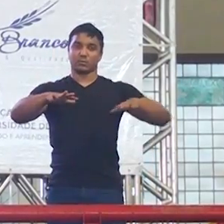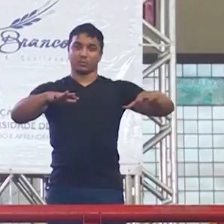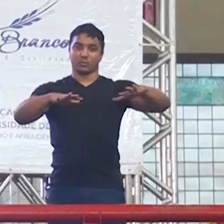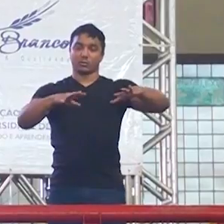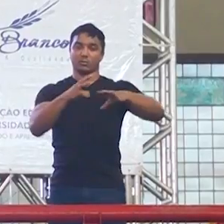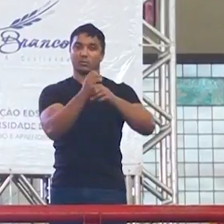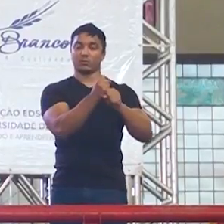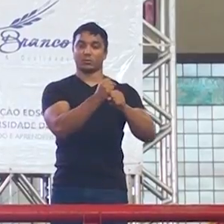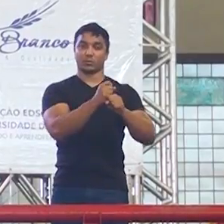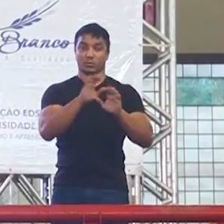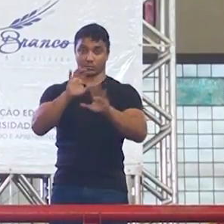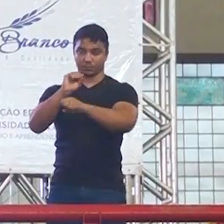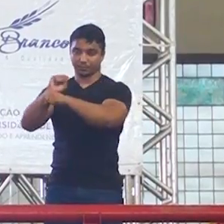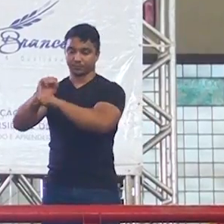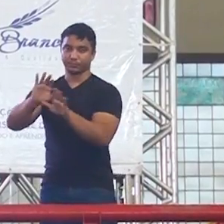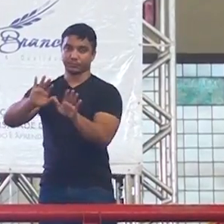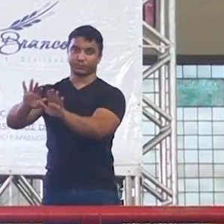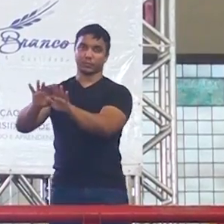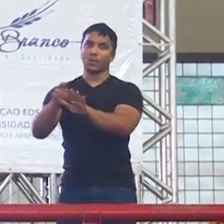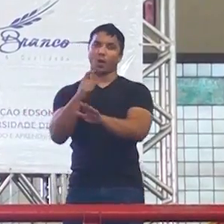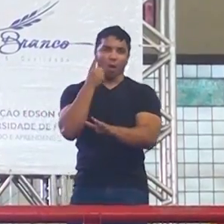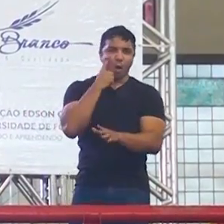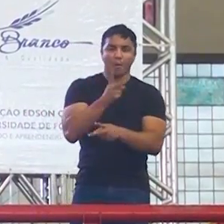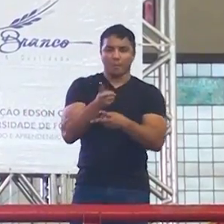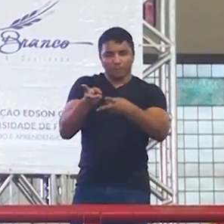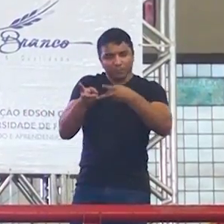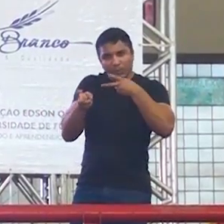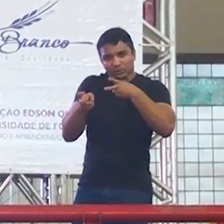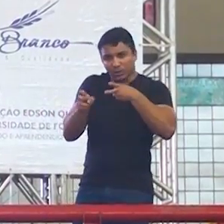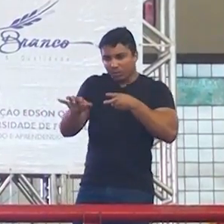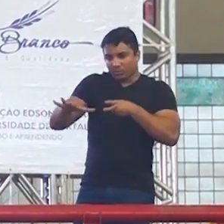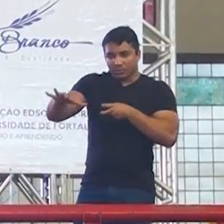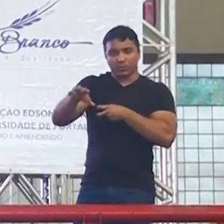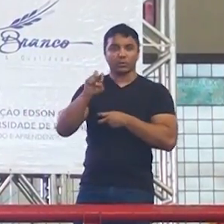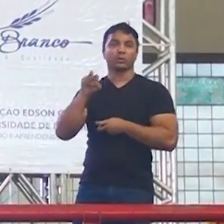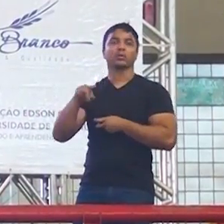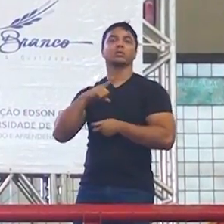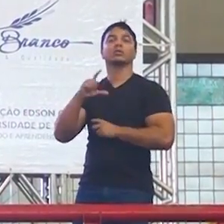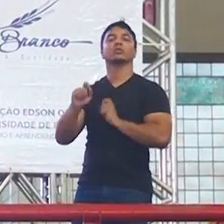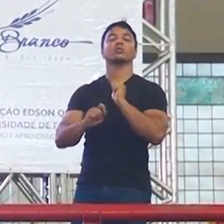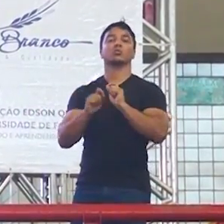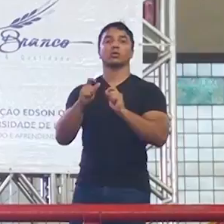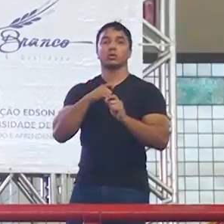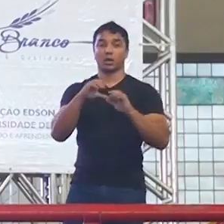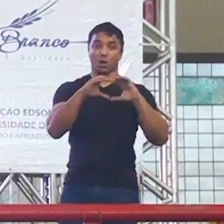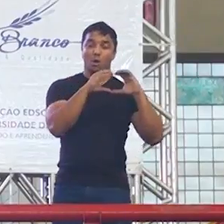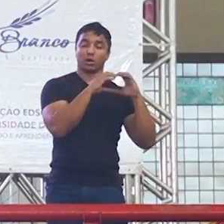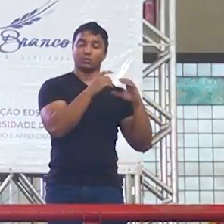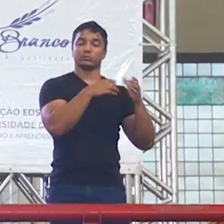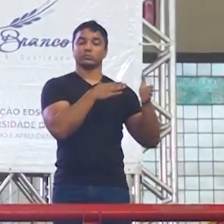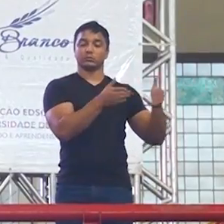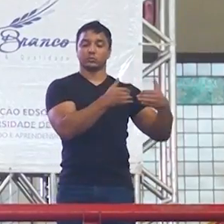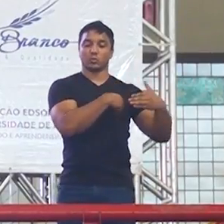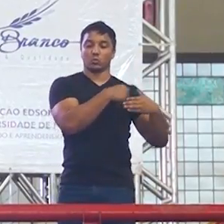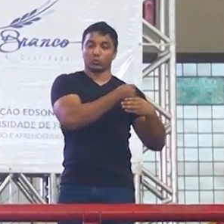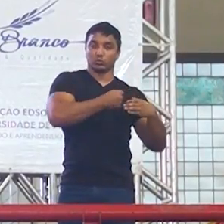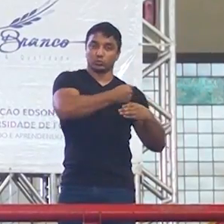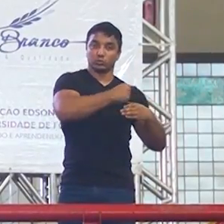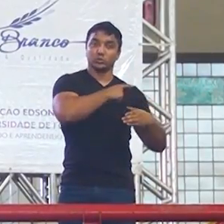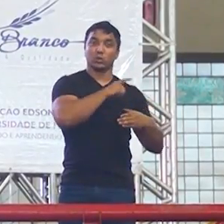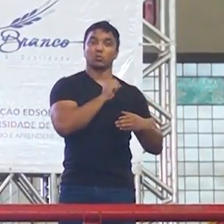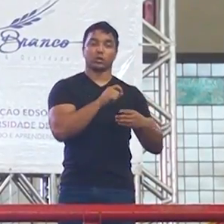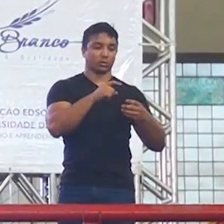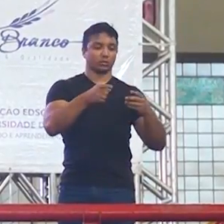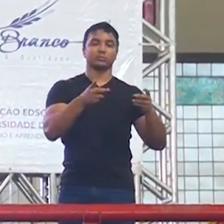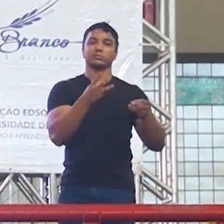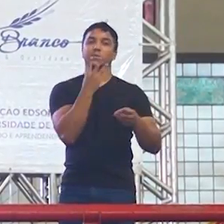perceberem, depois eu volto para esse quadro aí. Se vocês perceberem, pessoal, a cozinha, ela tem 3